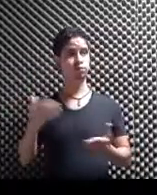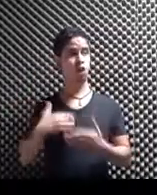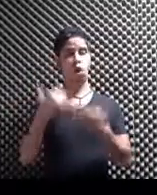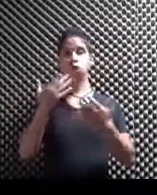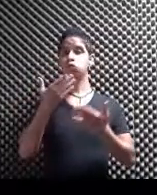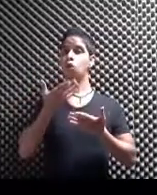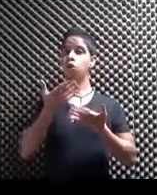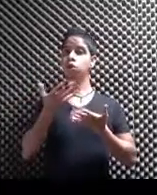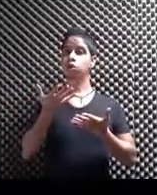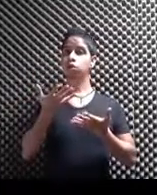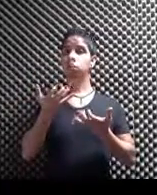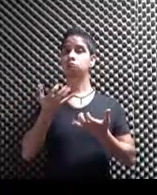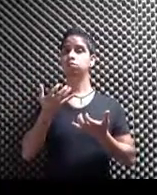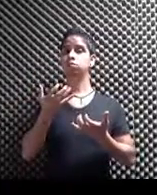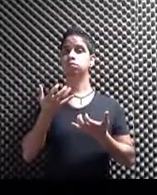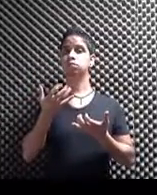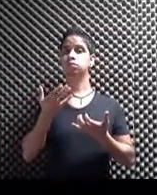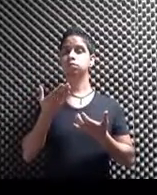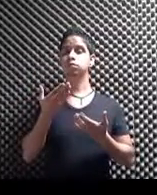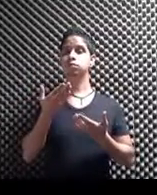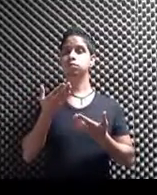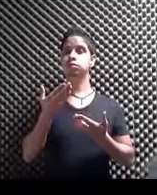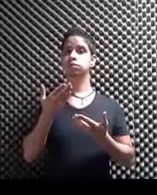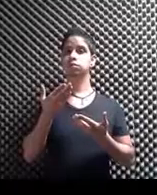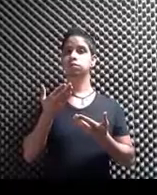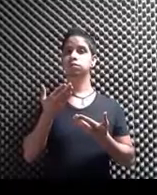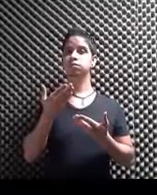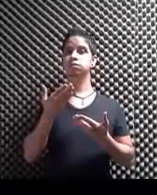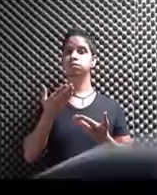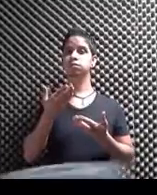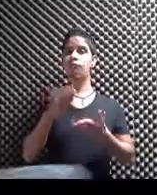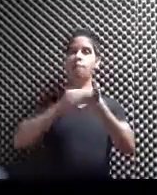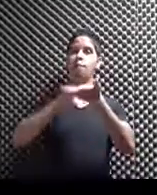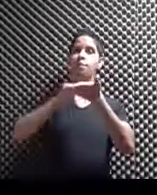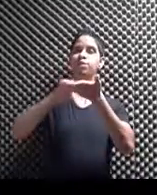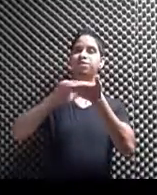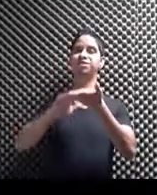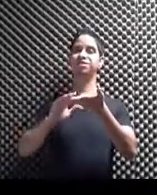agradecer a los más de será yo saqué cuenta dos